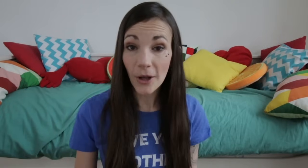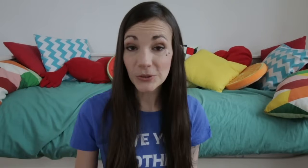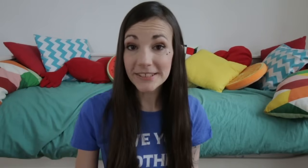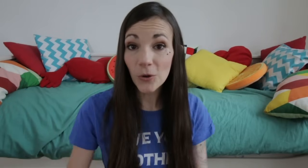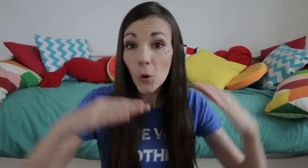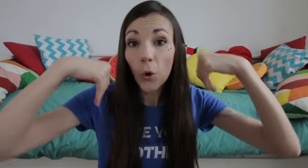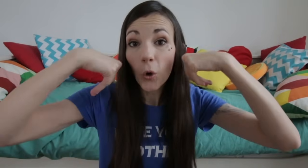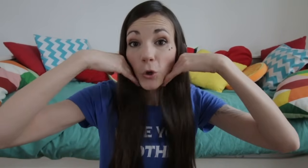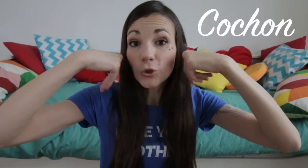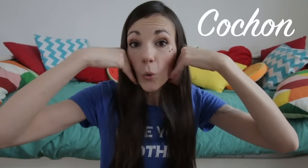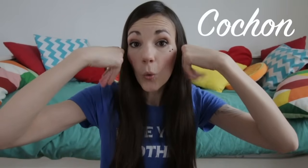Ensuite, il y a le cochon.